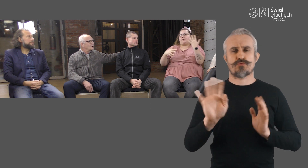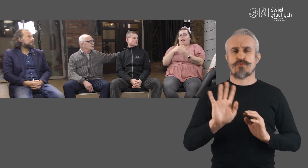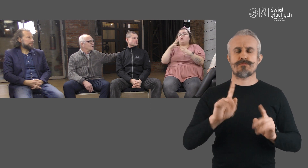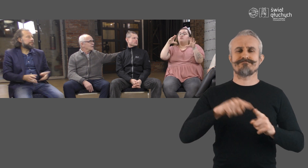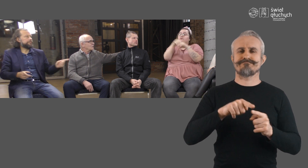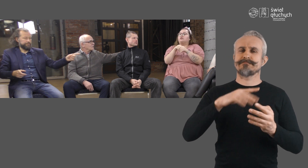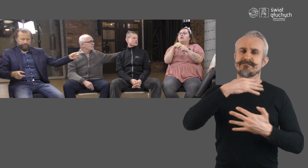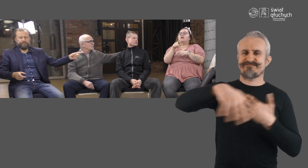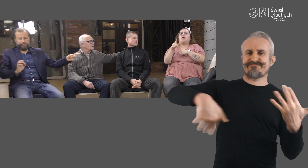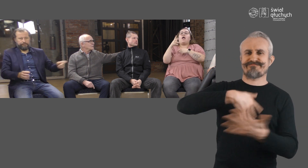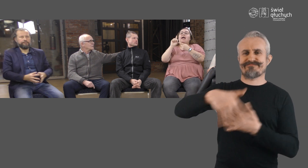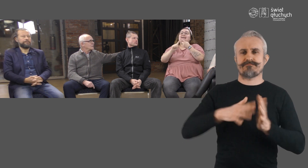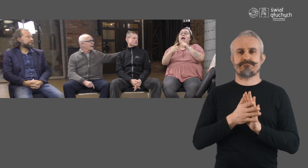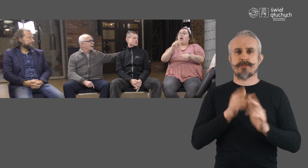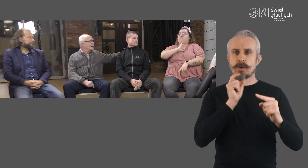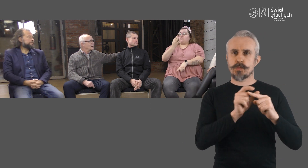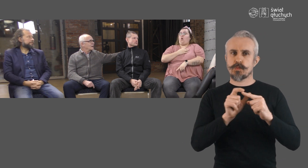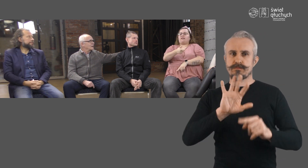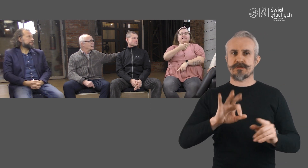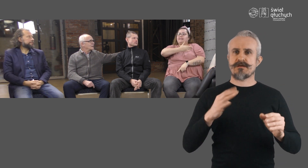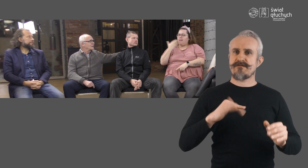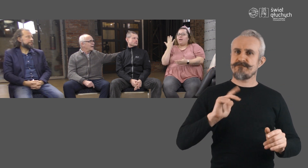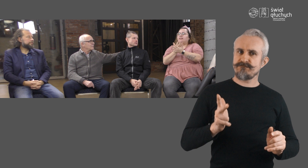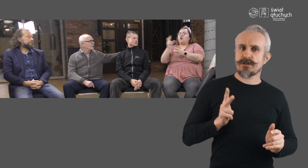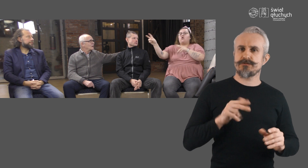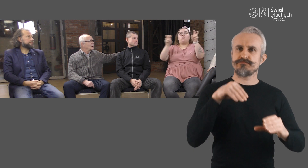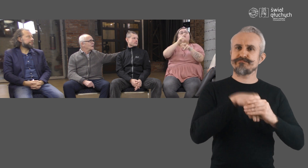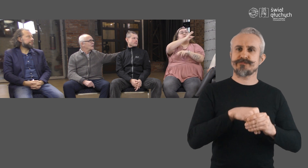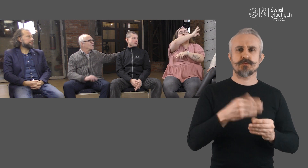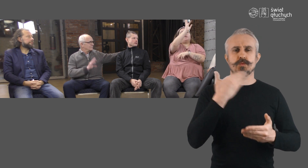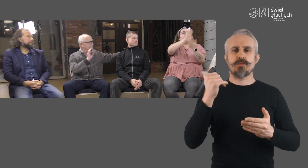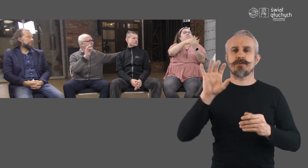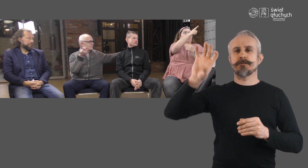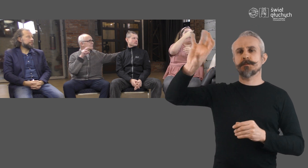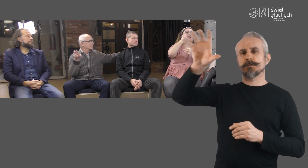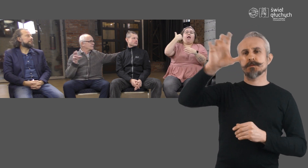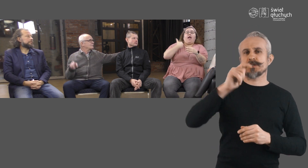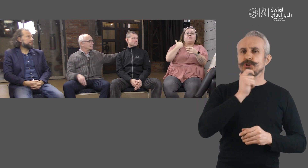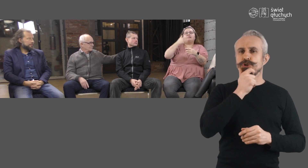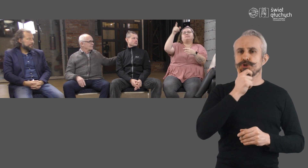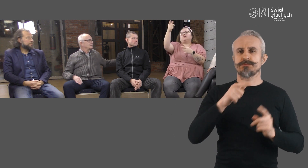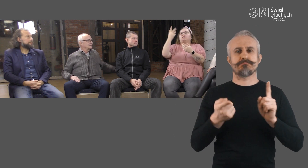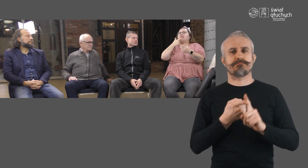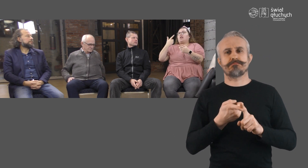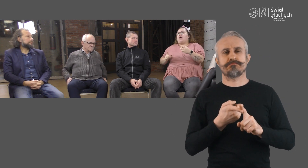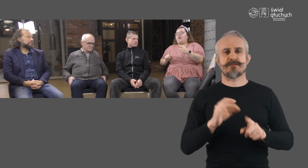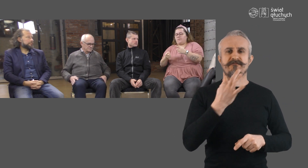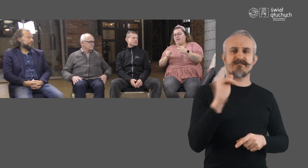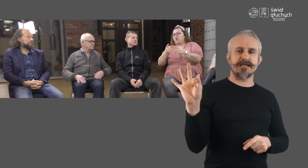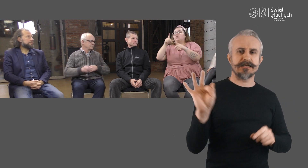międzynarodowy migowy to nie jest język, to jest, nie ma własnej gramatyki, to jest tak naprawdę zapożyczenie